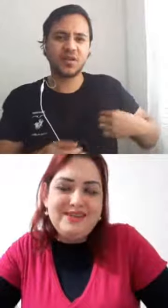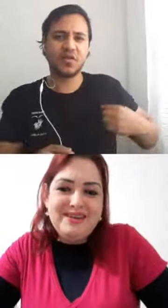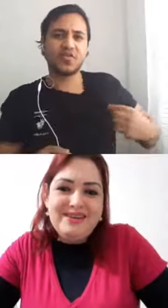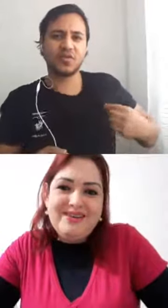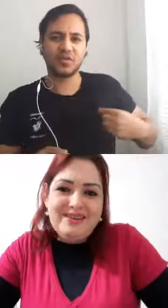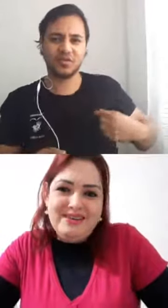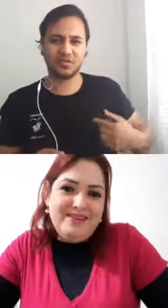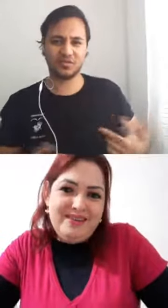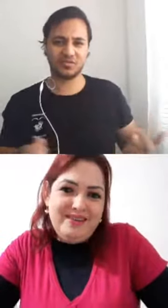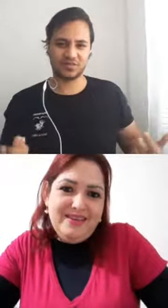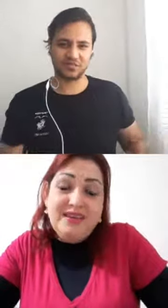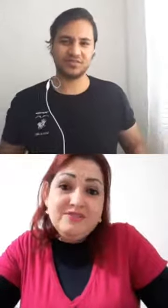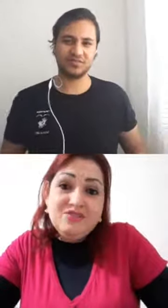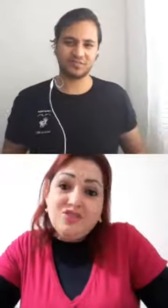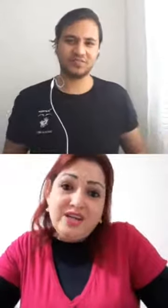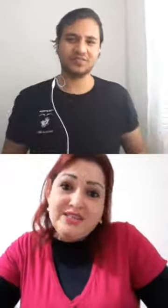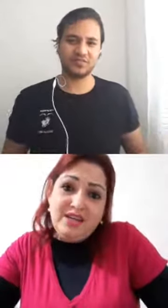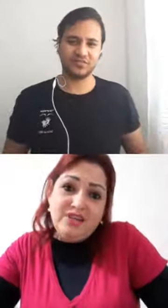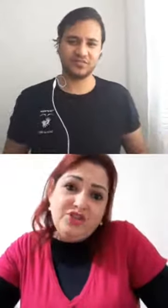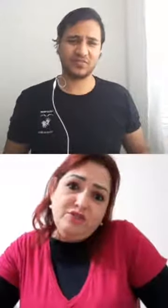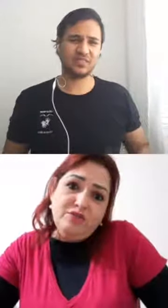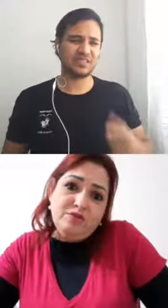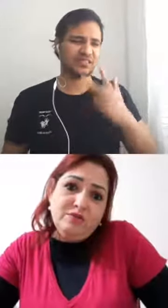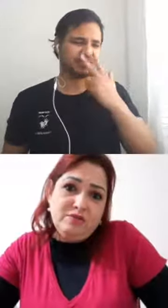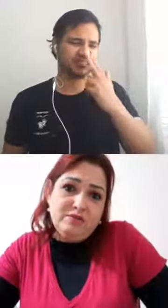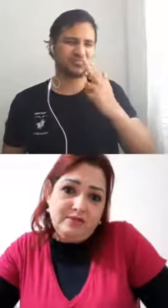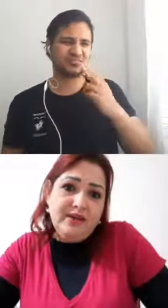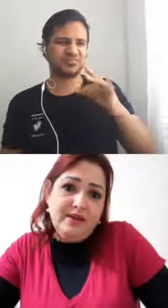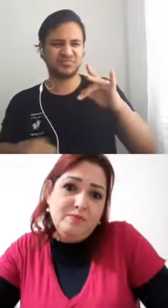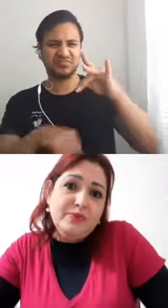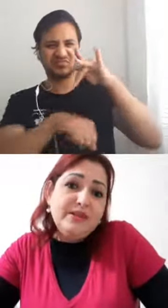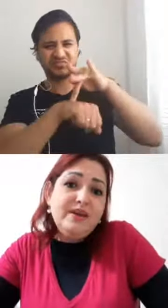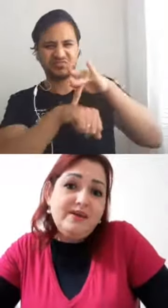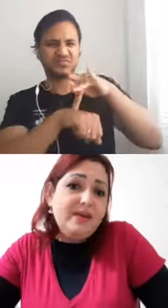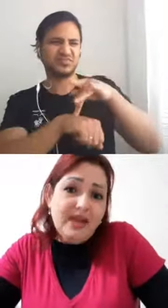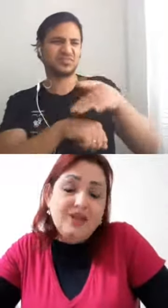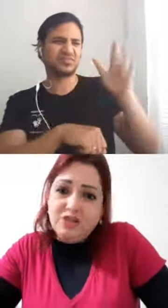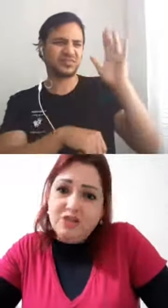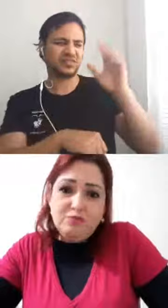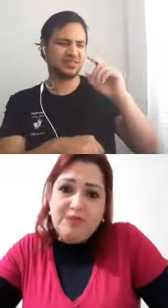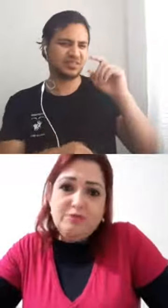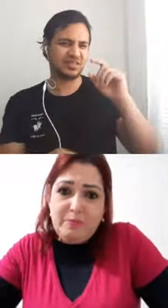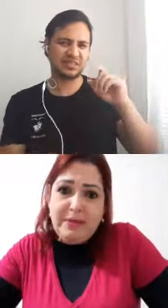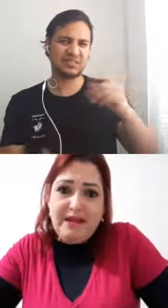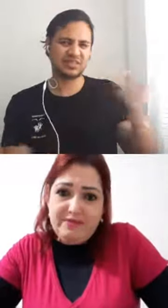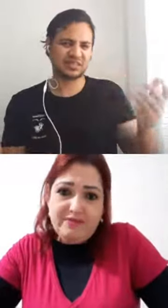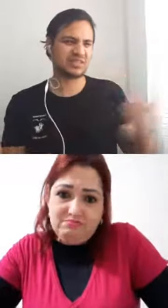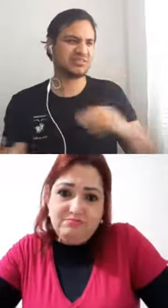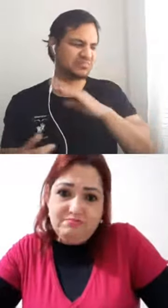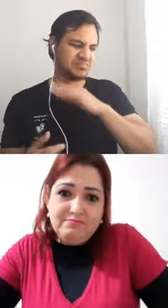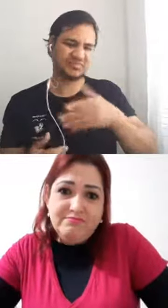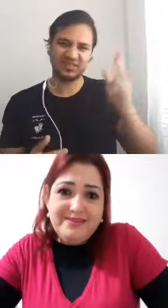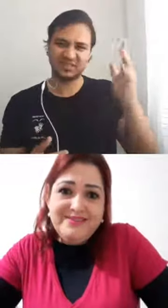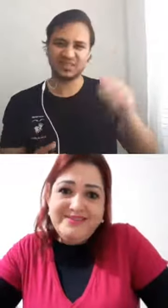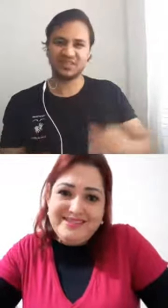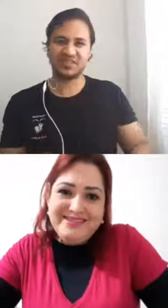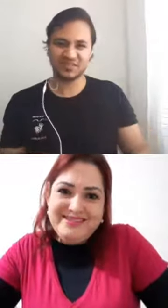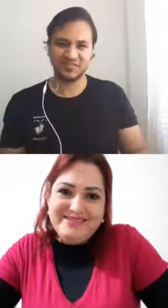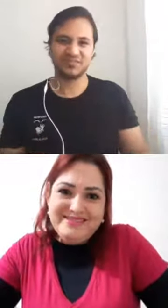intérprete e isso chega a ser ridículo, né? Porque é ridículo mesmo a palavra.